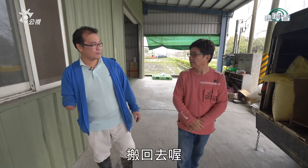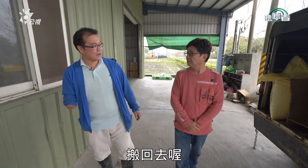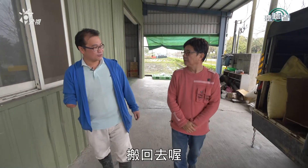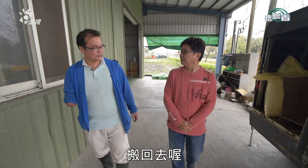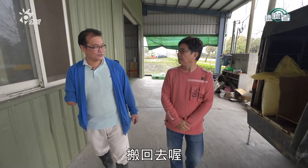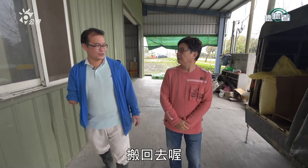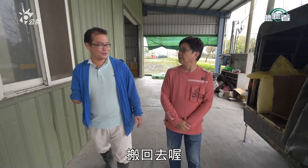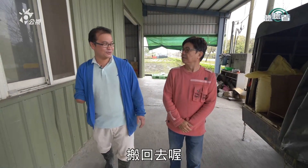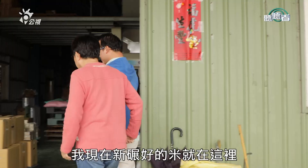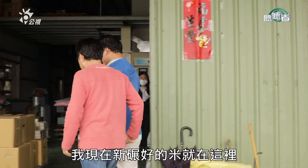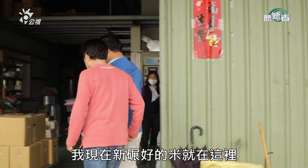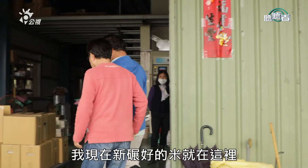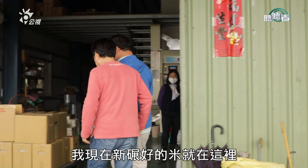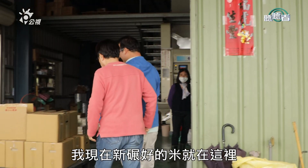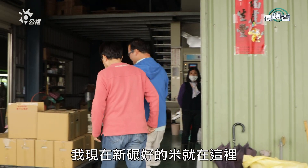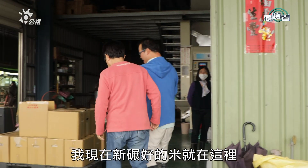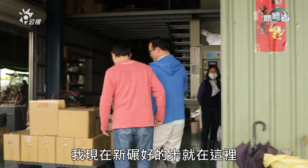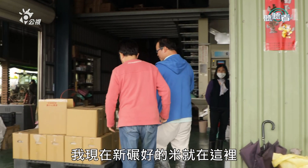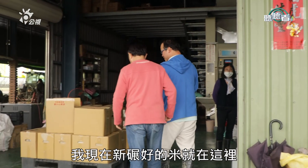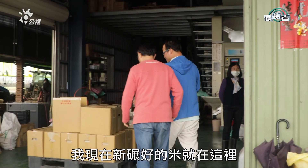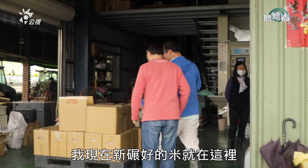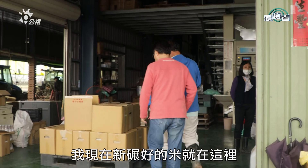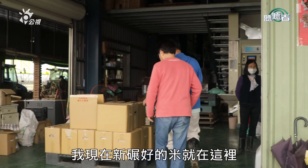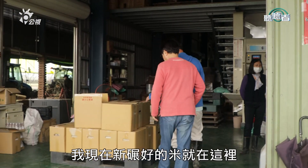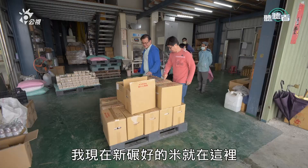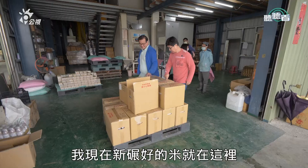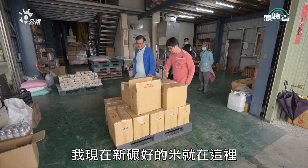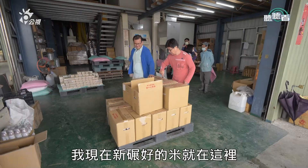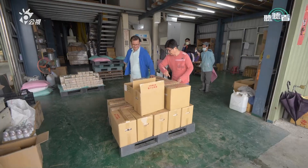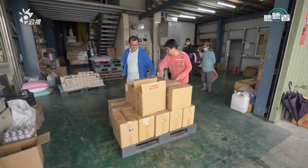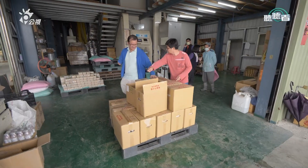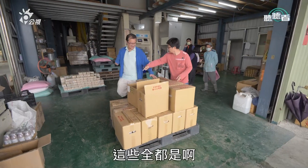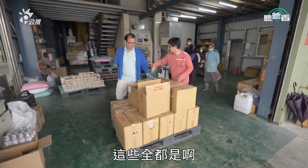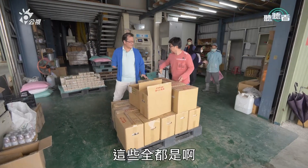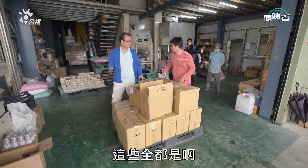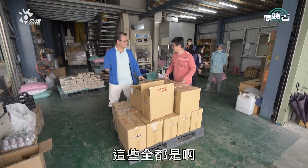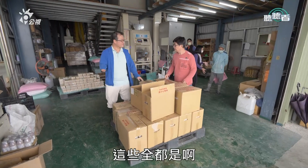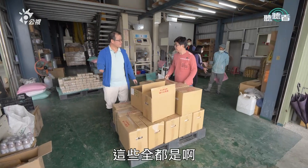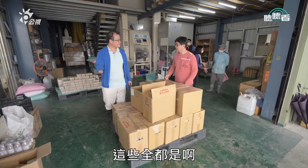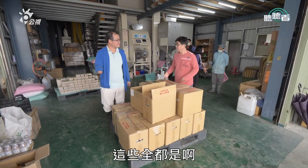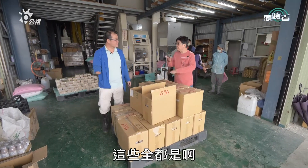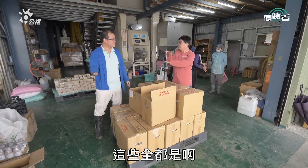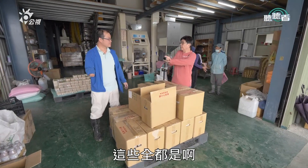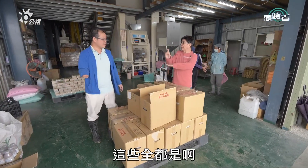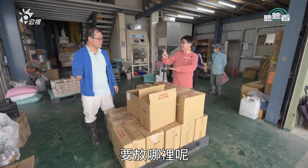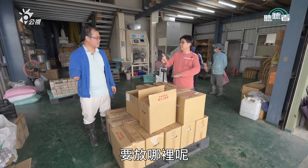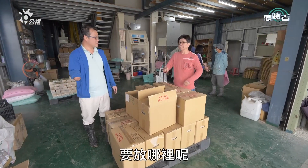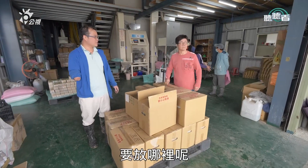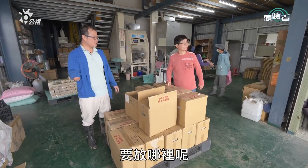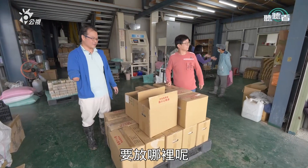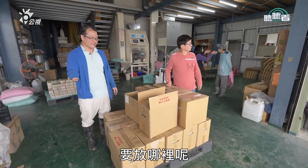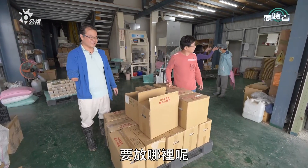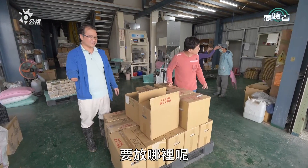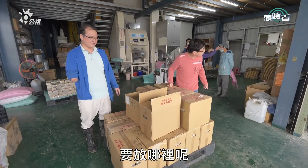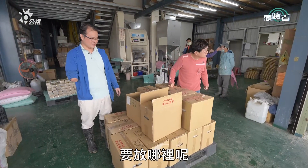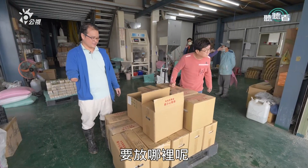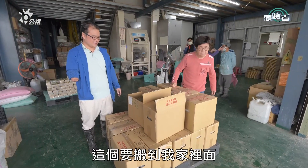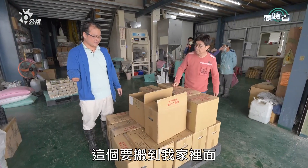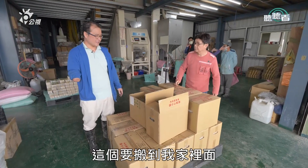搬回去哦。我现在新碾好的米就在这里。 这些全都是啊，要放哪里呢？ 这个要